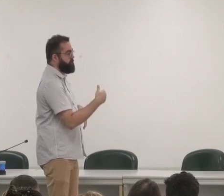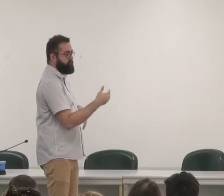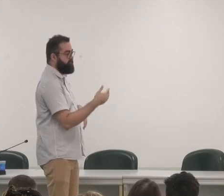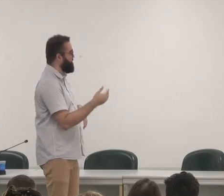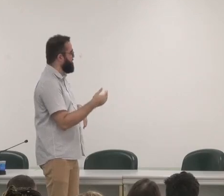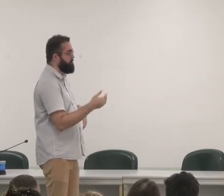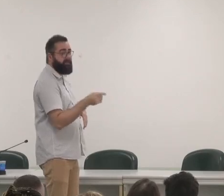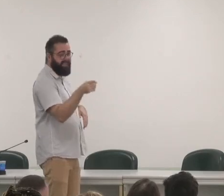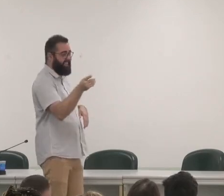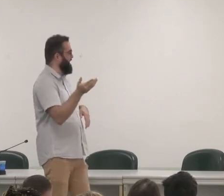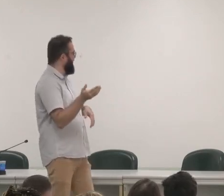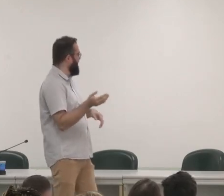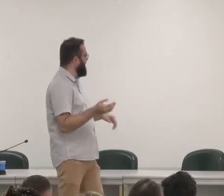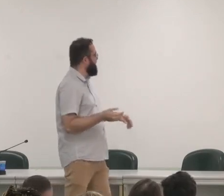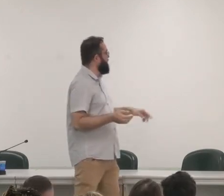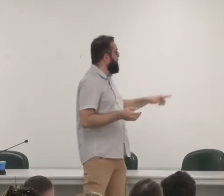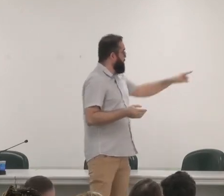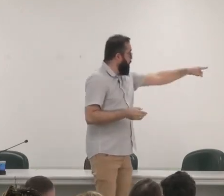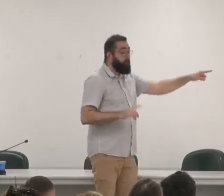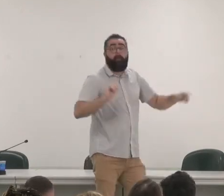população. Pode passar.